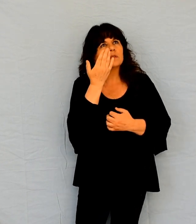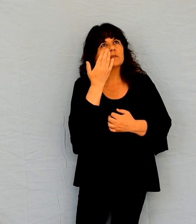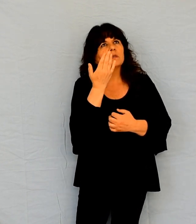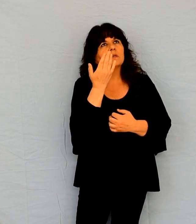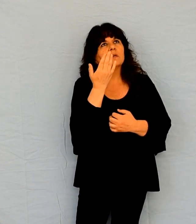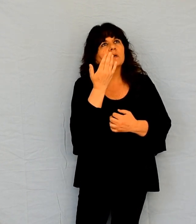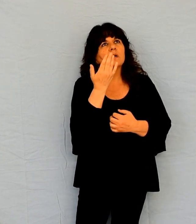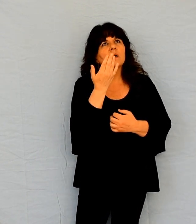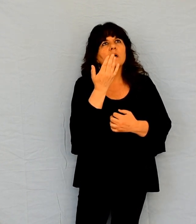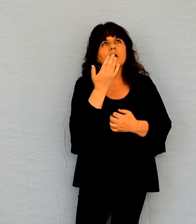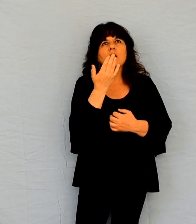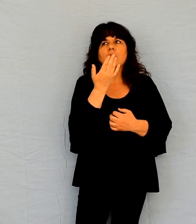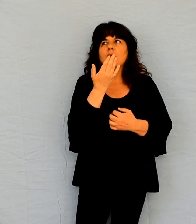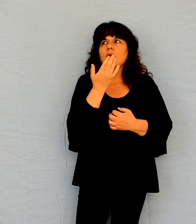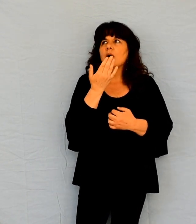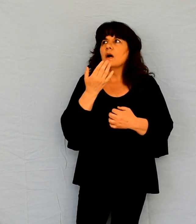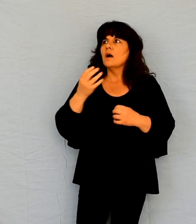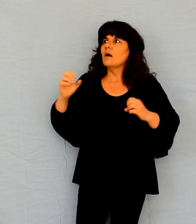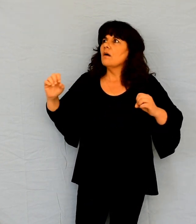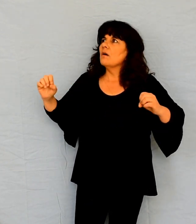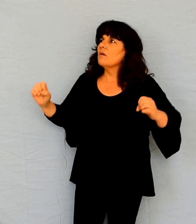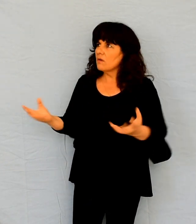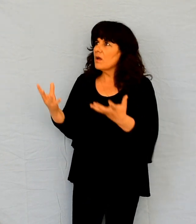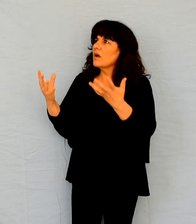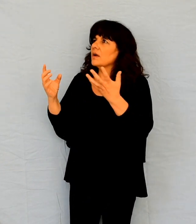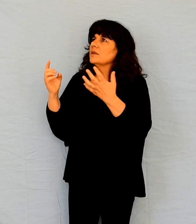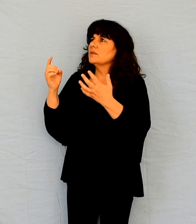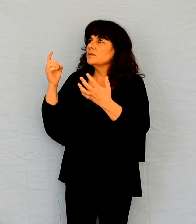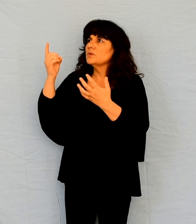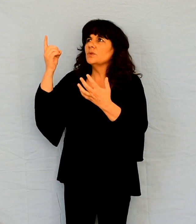Celui-ci était réellement un homme juste.